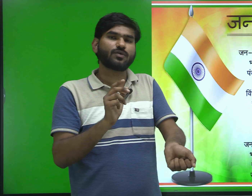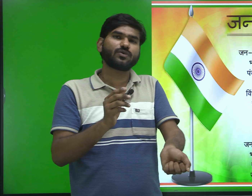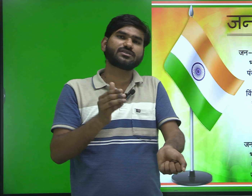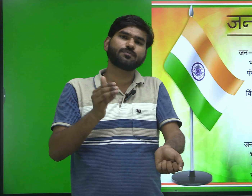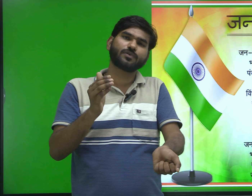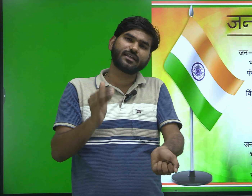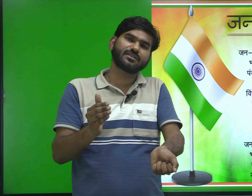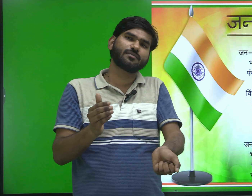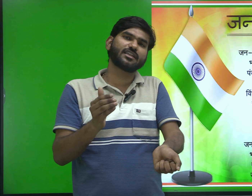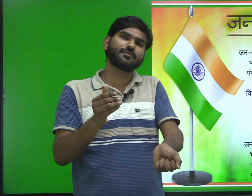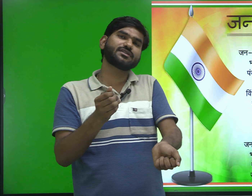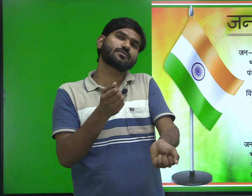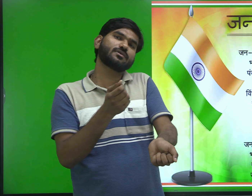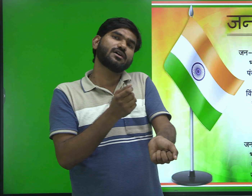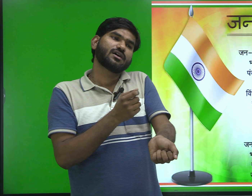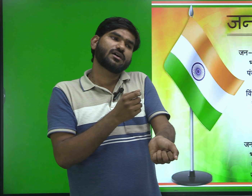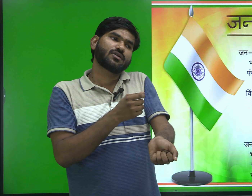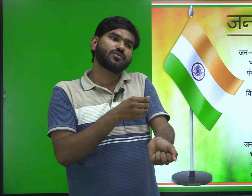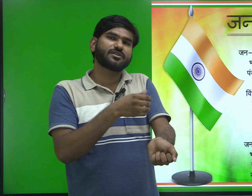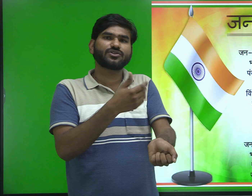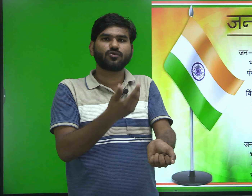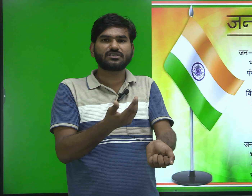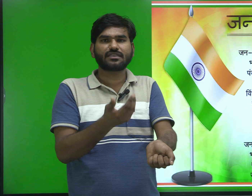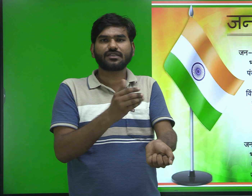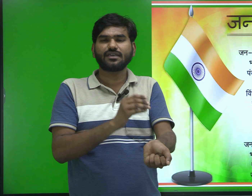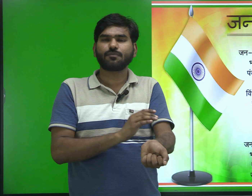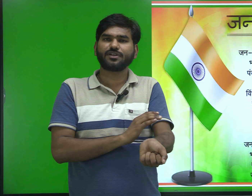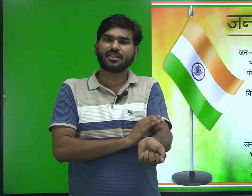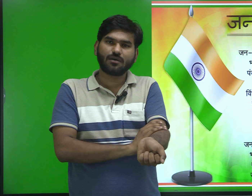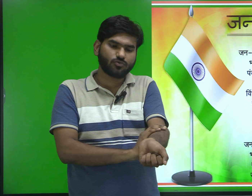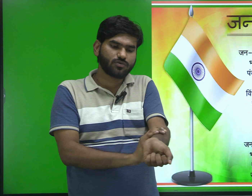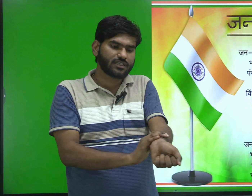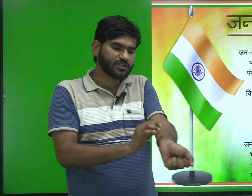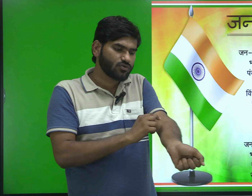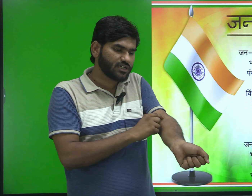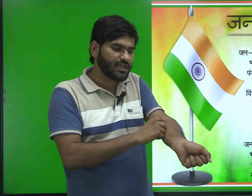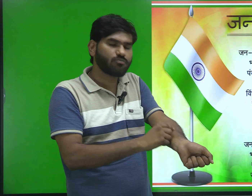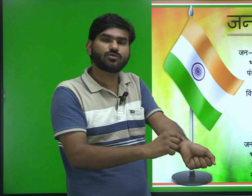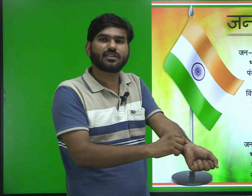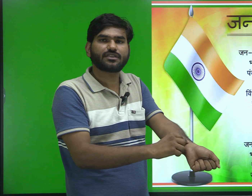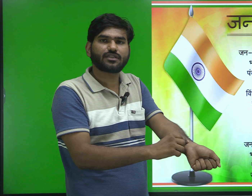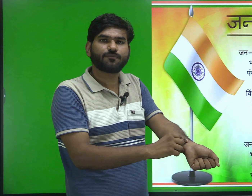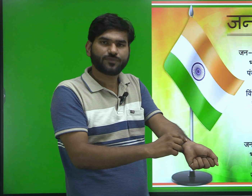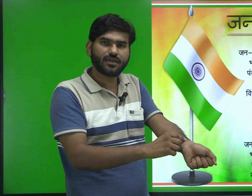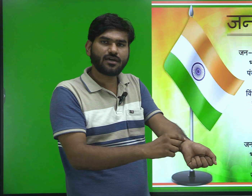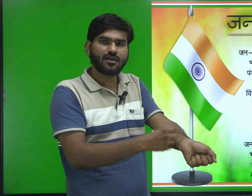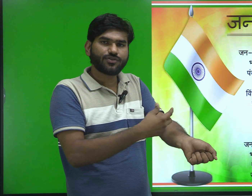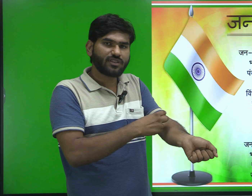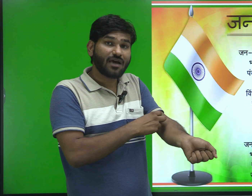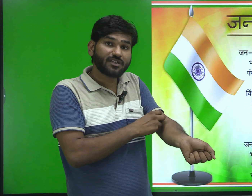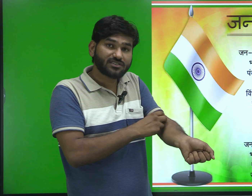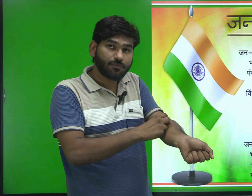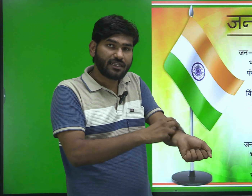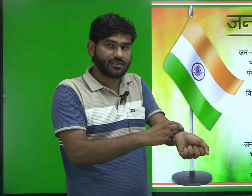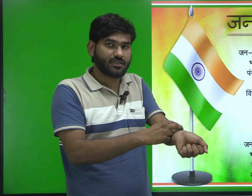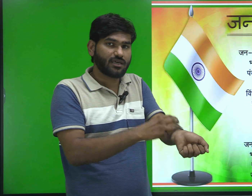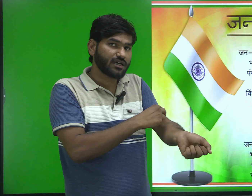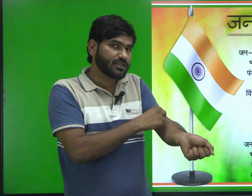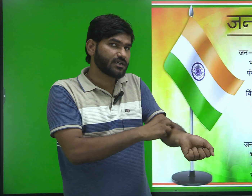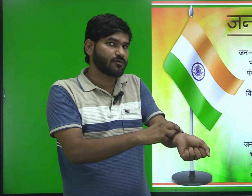जब पुराने जमाने में जब कोई बच्चे खो जाते थे या अपने नाम गुदवाते थे तो इधर नाम गुदवा लेते थे, है ना। तो नाम इधर छपवा लेते थे, अंकित करवा लेते